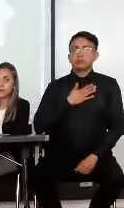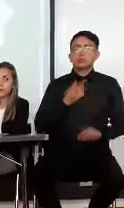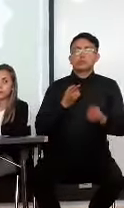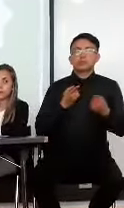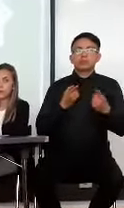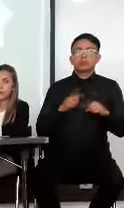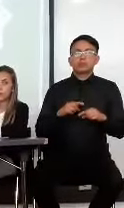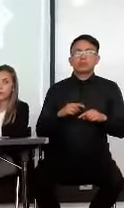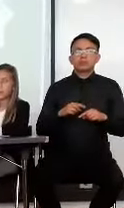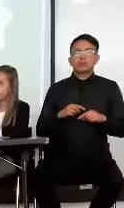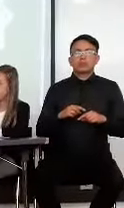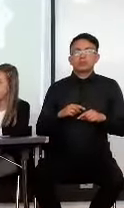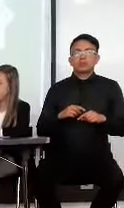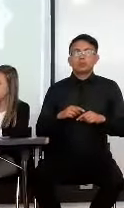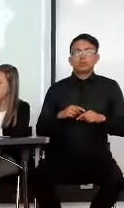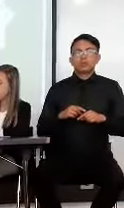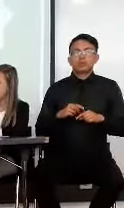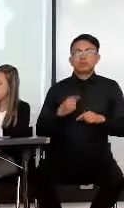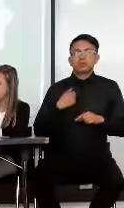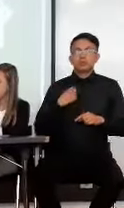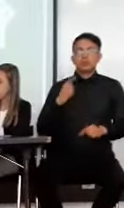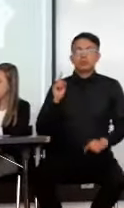les comento,